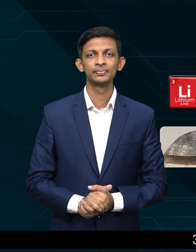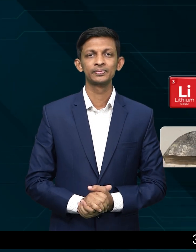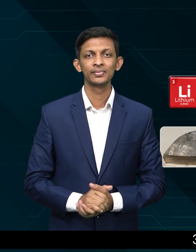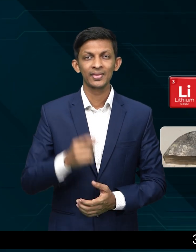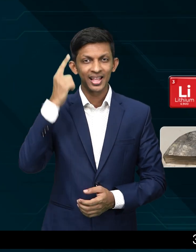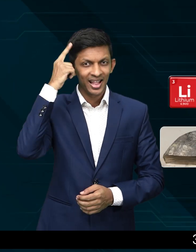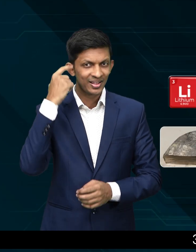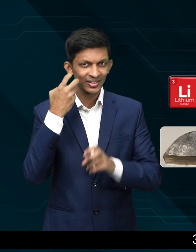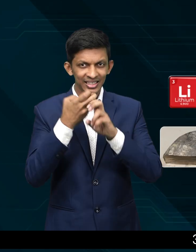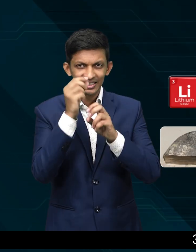अल्कली धातू,